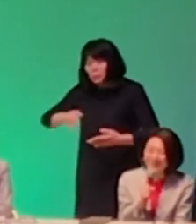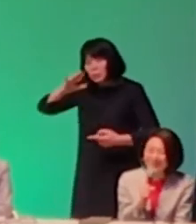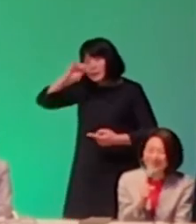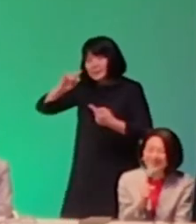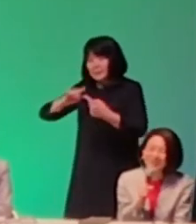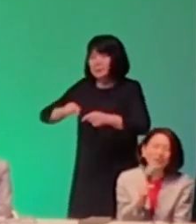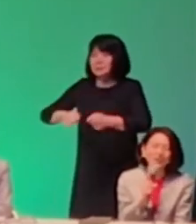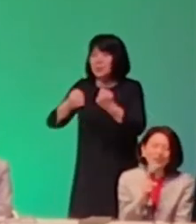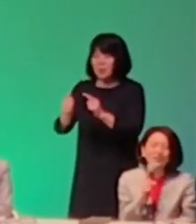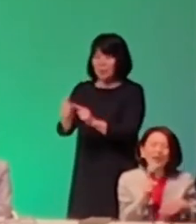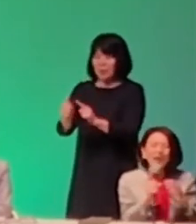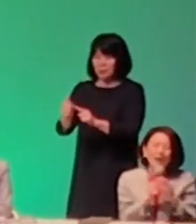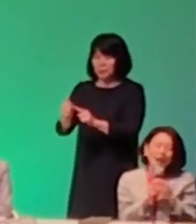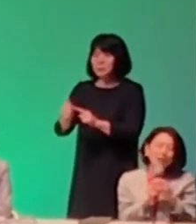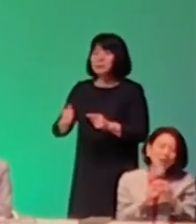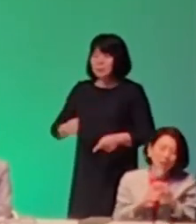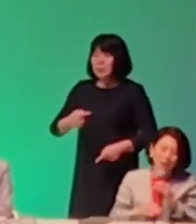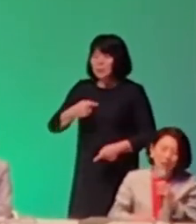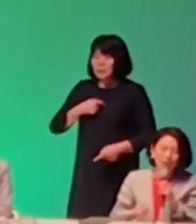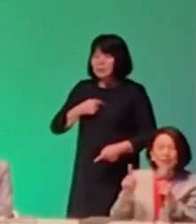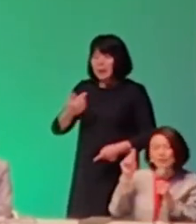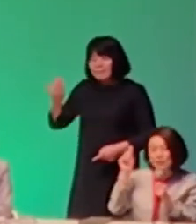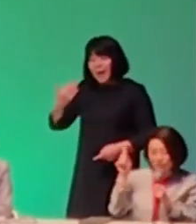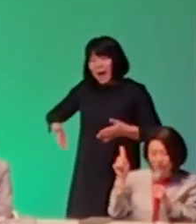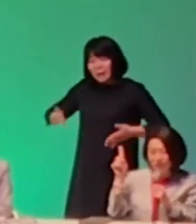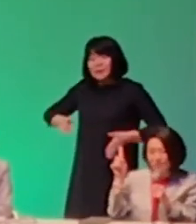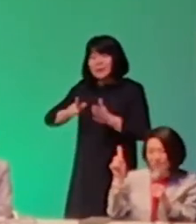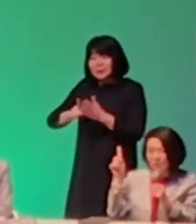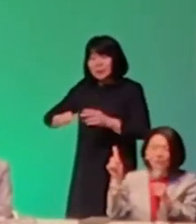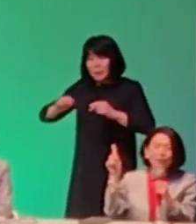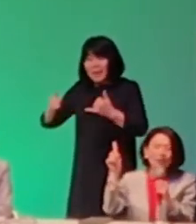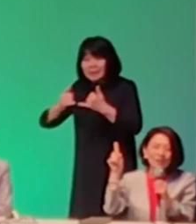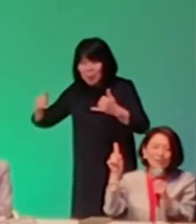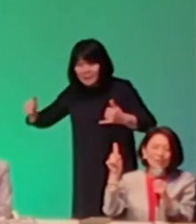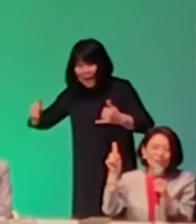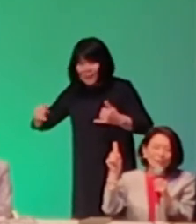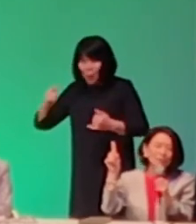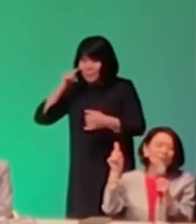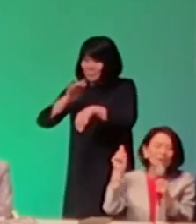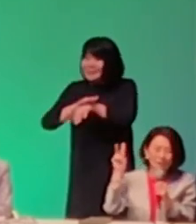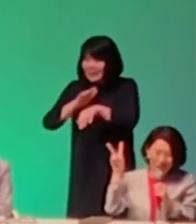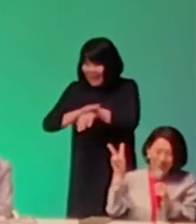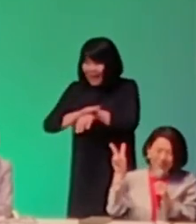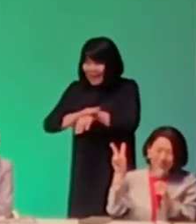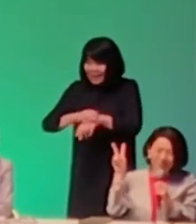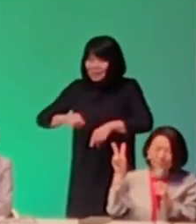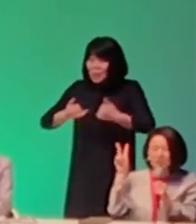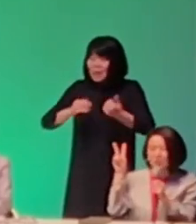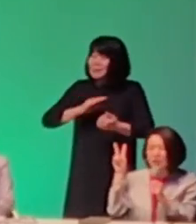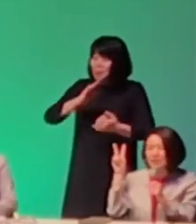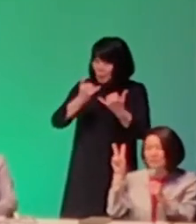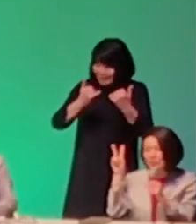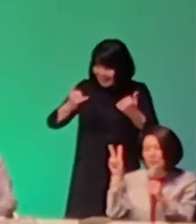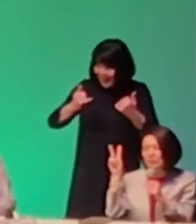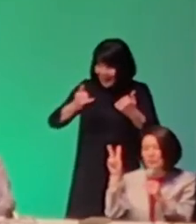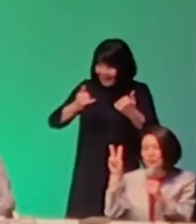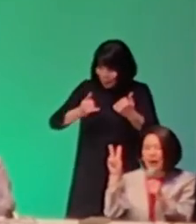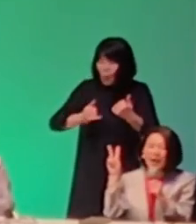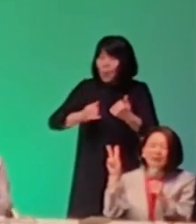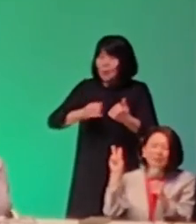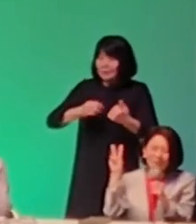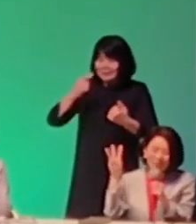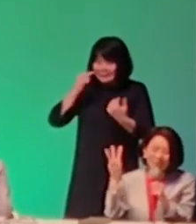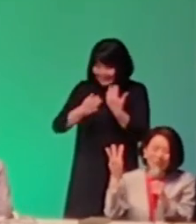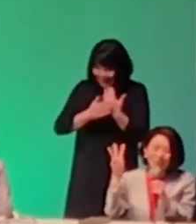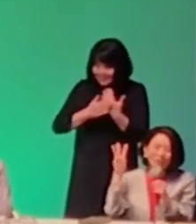ります。ですので私は歩いていた頃の健常者の視点、障害のある当事者の視点、そして障害のある息子を持つ